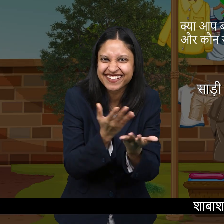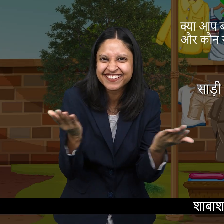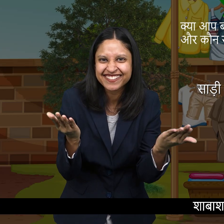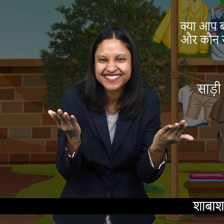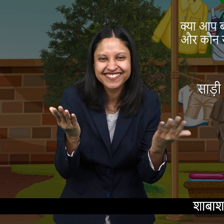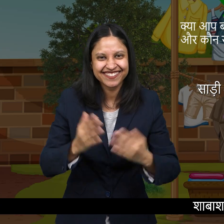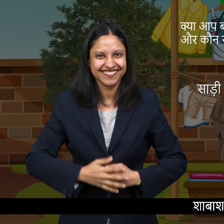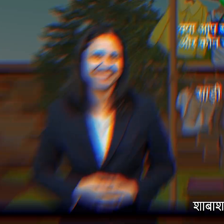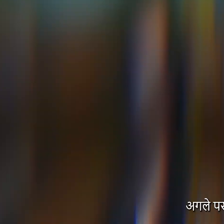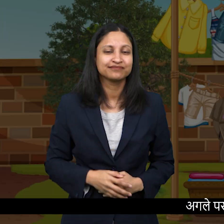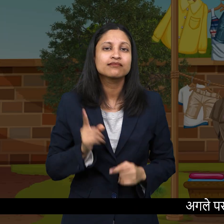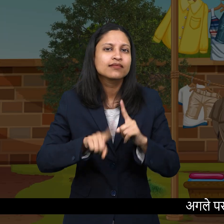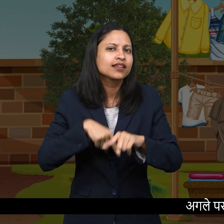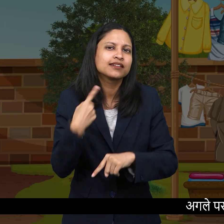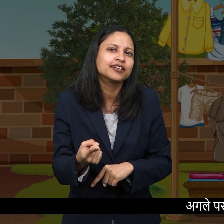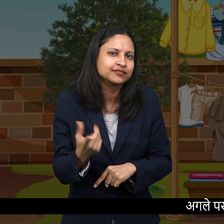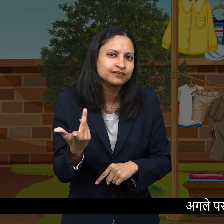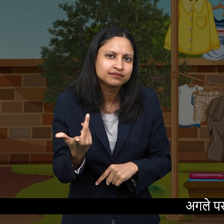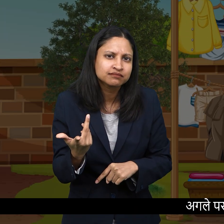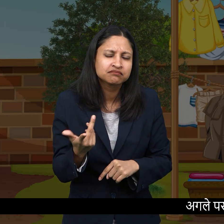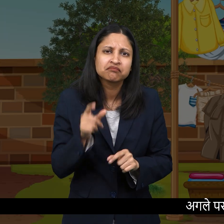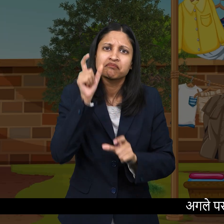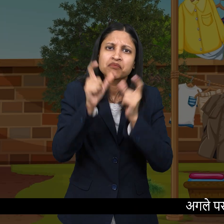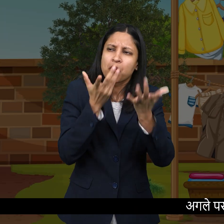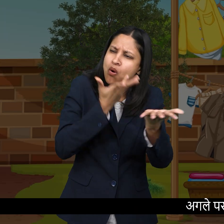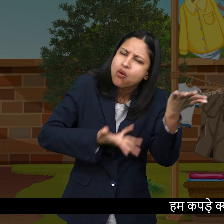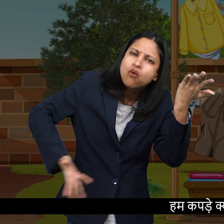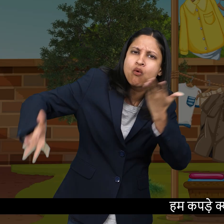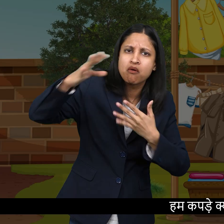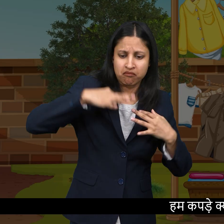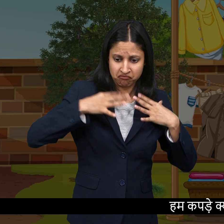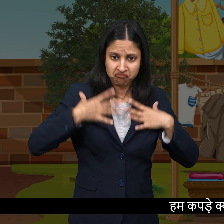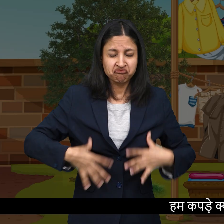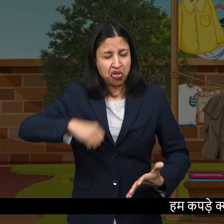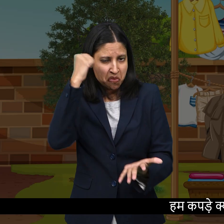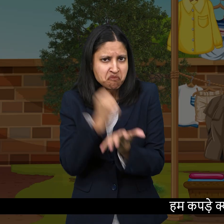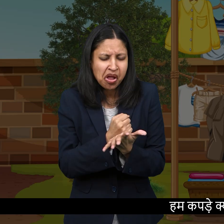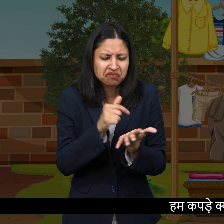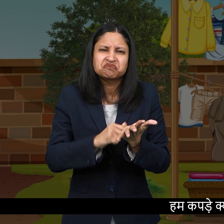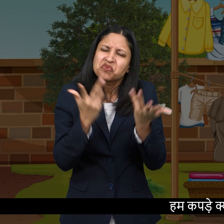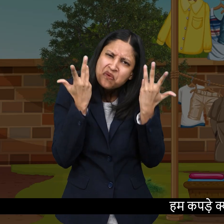शाबाश बच्चों, अगले पर चलते हैं। हम कपड़े क्यों पहनते हैं?